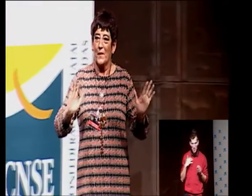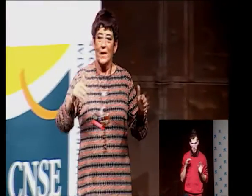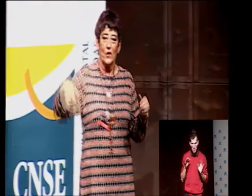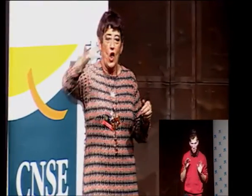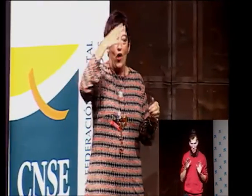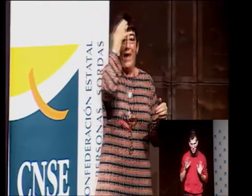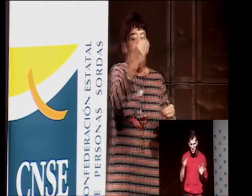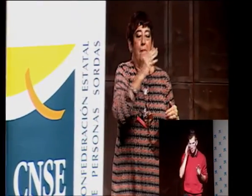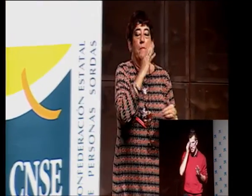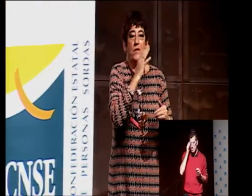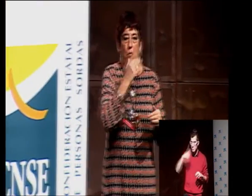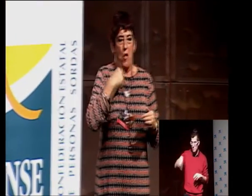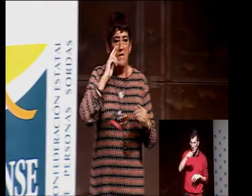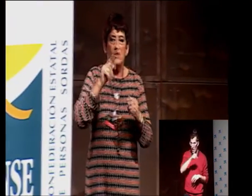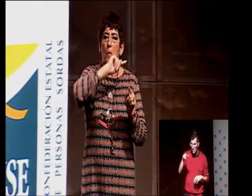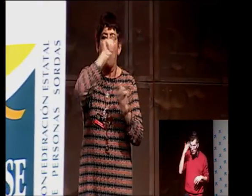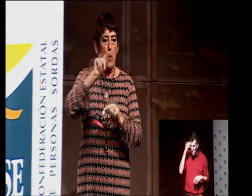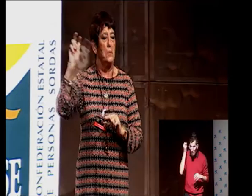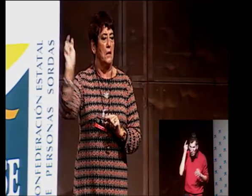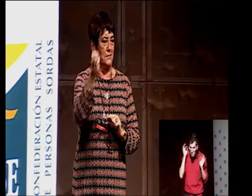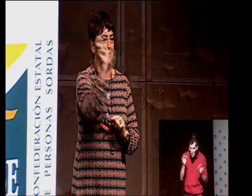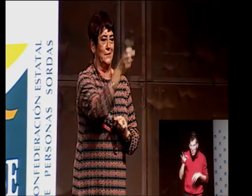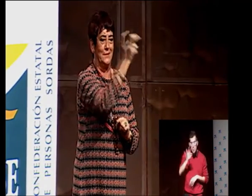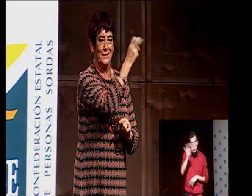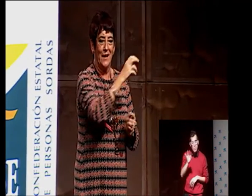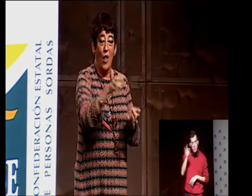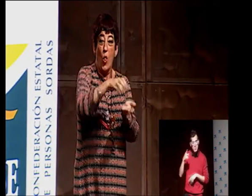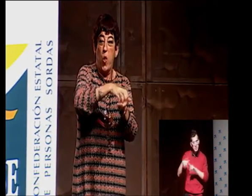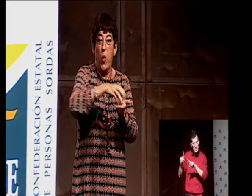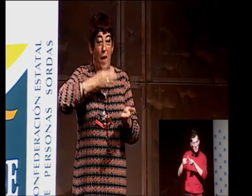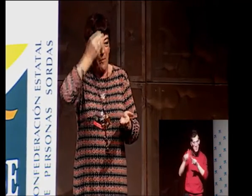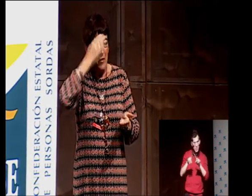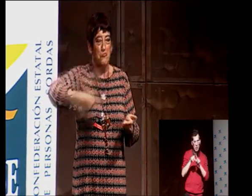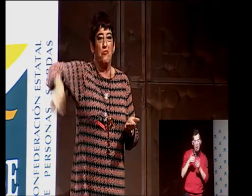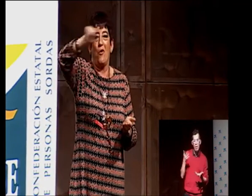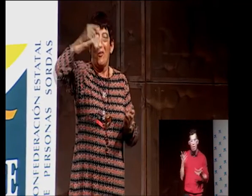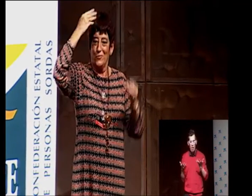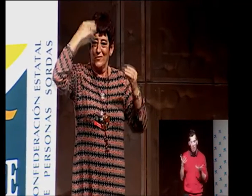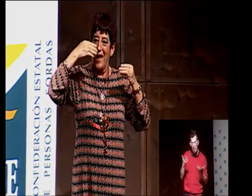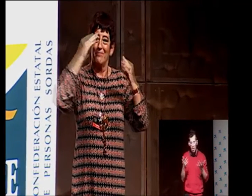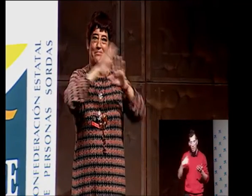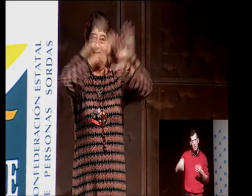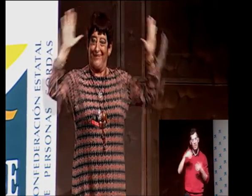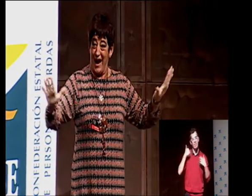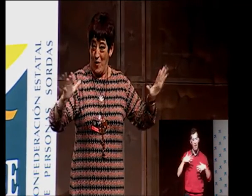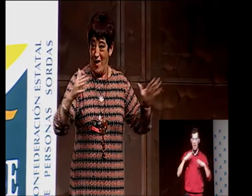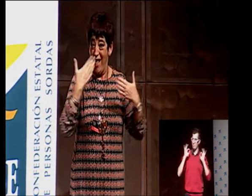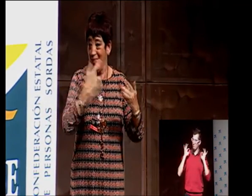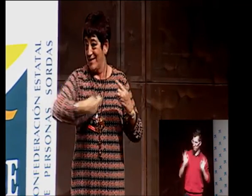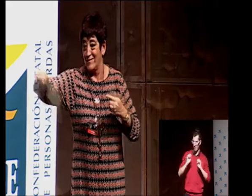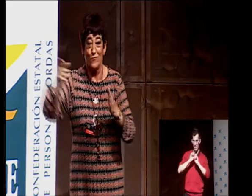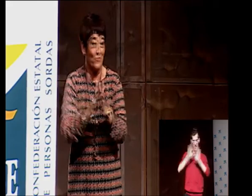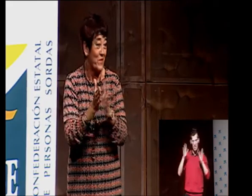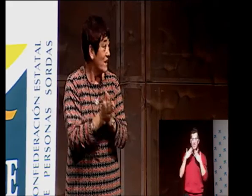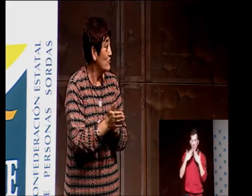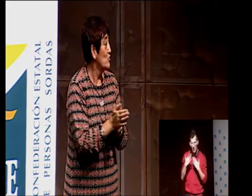así bien entender un poco creo que bueno ha habido diferentes preguntas de contenido diverso creo que